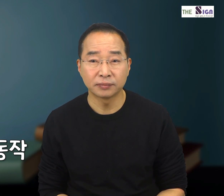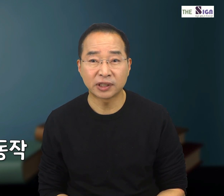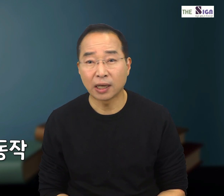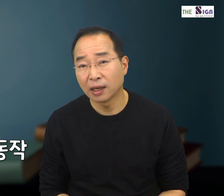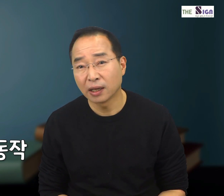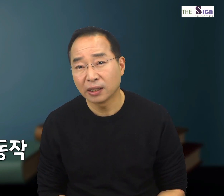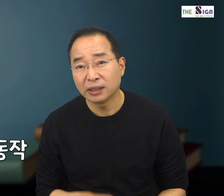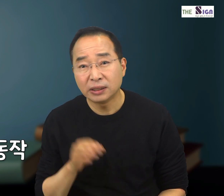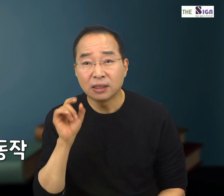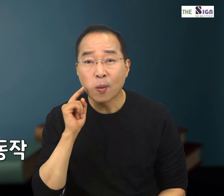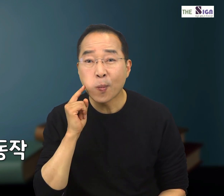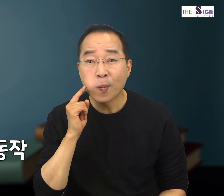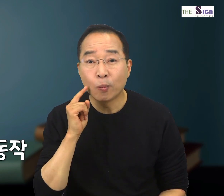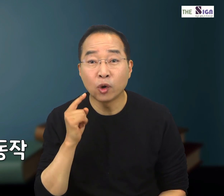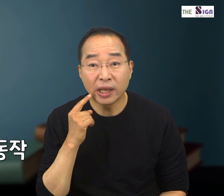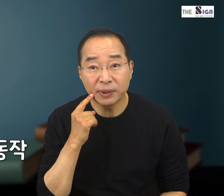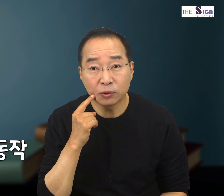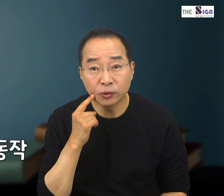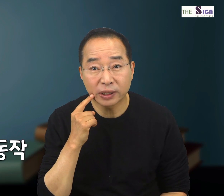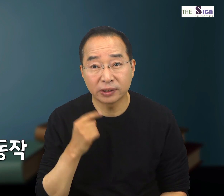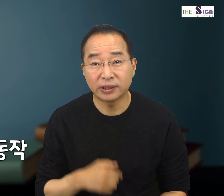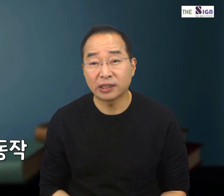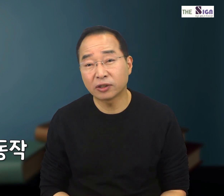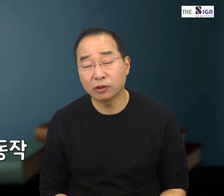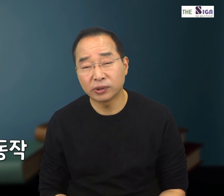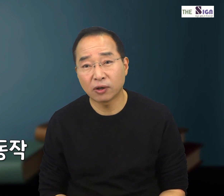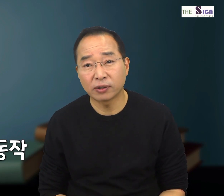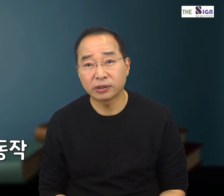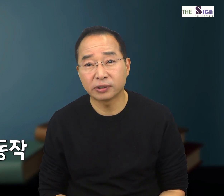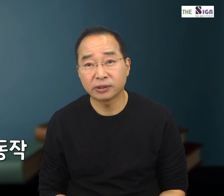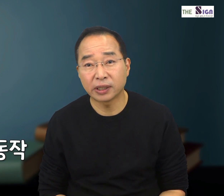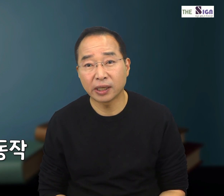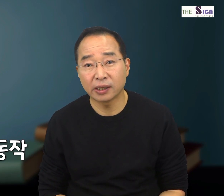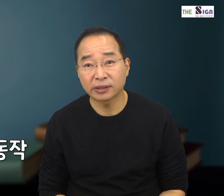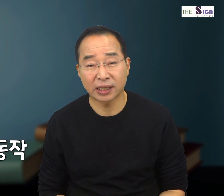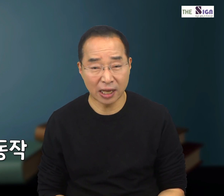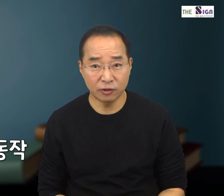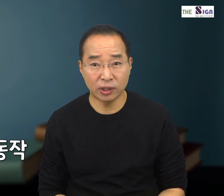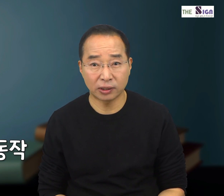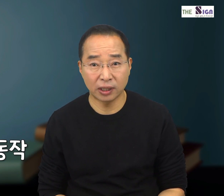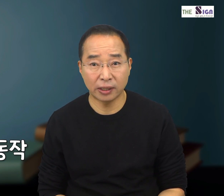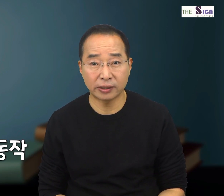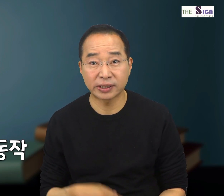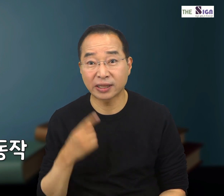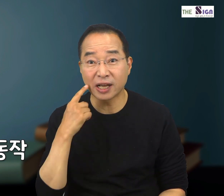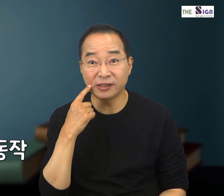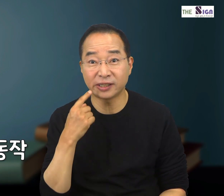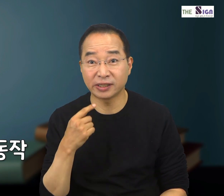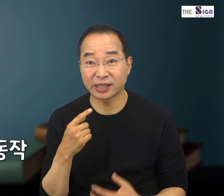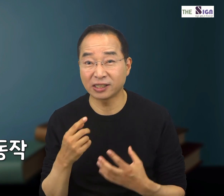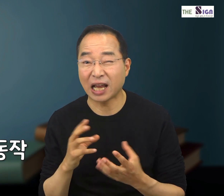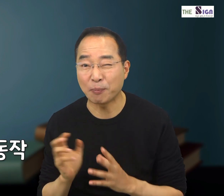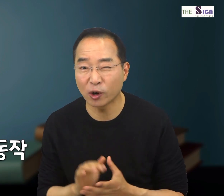자, 볼 내미는 동작은 예전에 우리가 어렸을 때 사탕이 귀할 때 사탕을 이제 사실 안